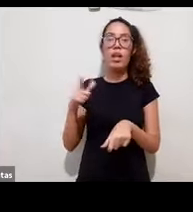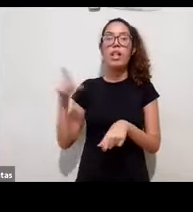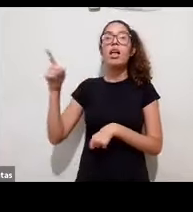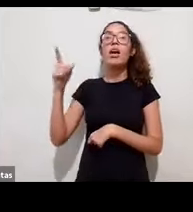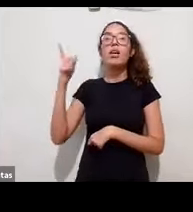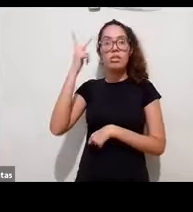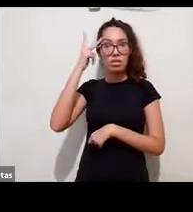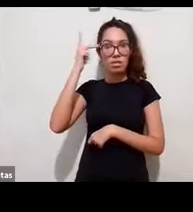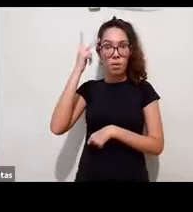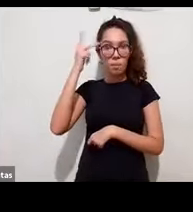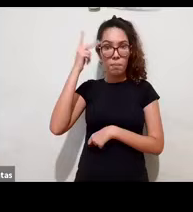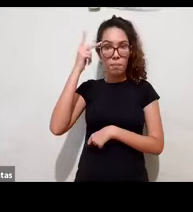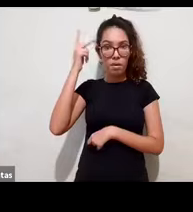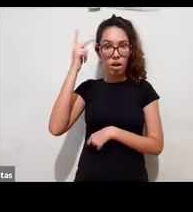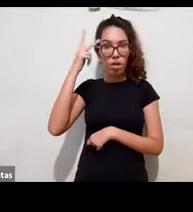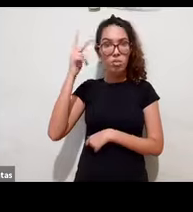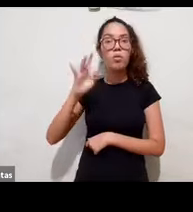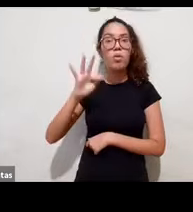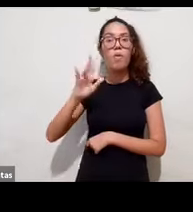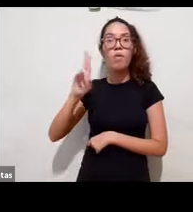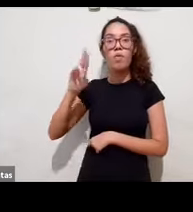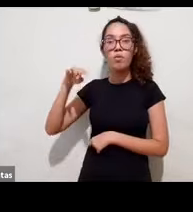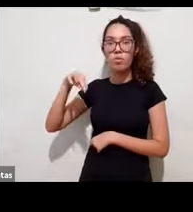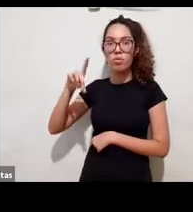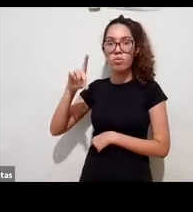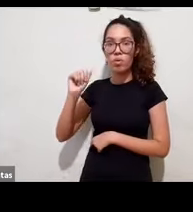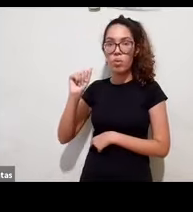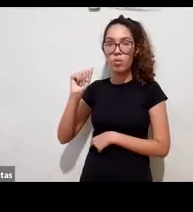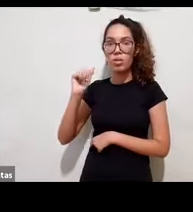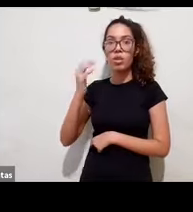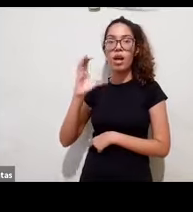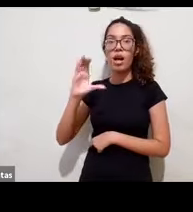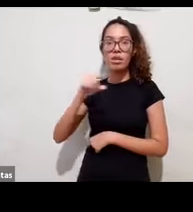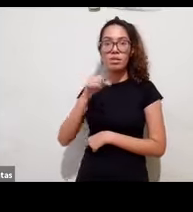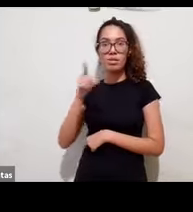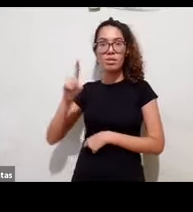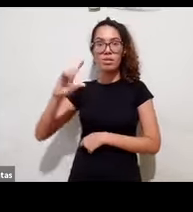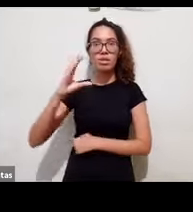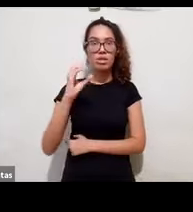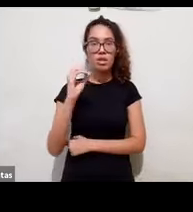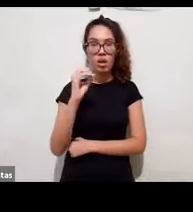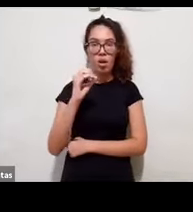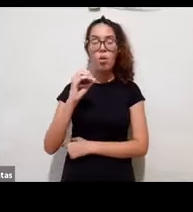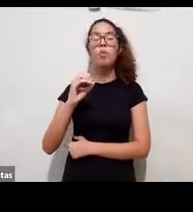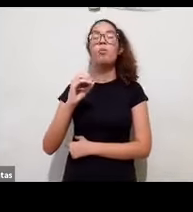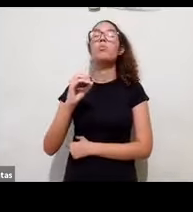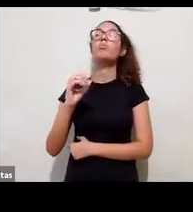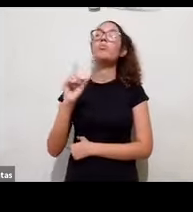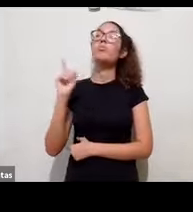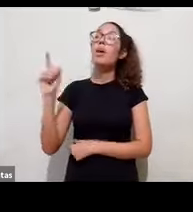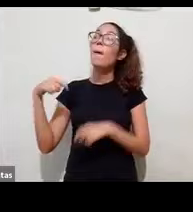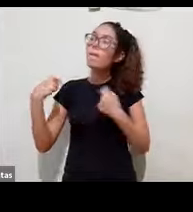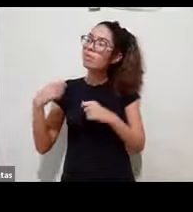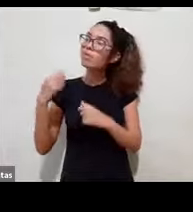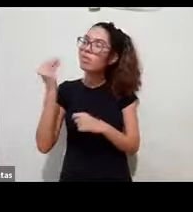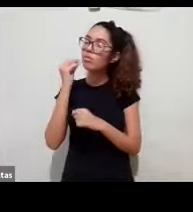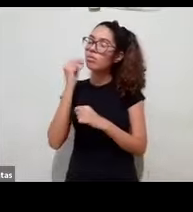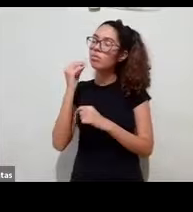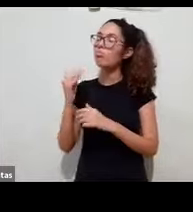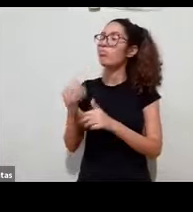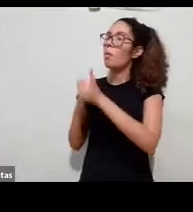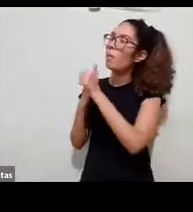Fundação Cisne. Esse debate está muito delicado dentro do Conselho Municipal de Saúde, eu acho que é algo que a gente precisa acompanhar e compreender,